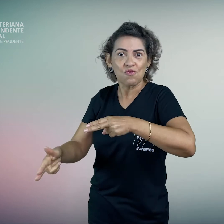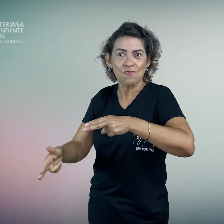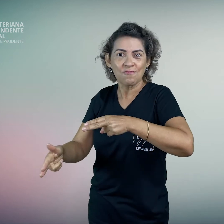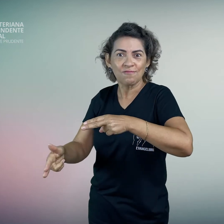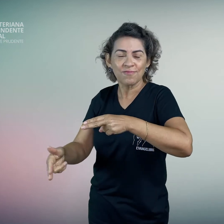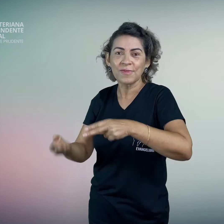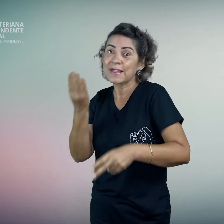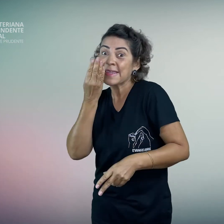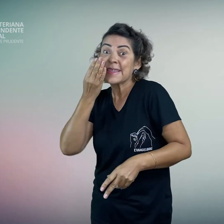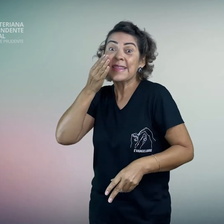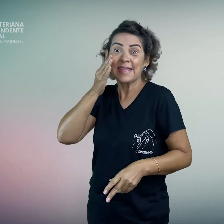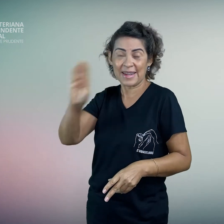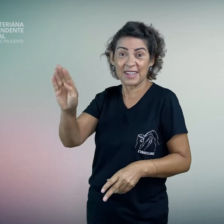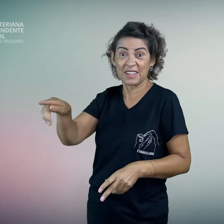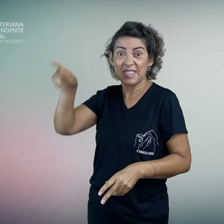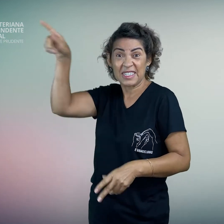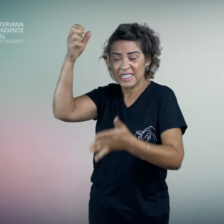o matavam.